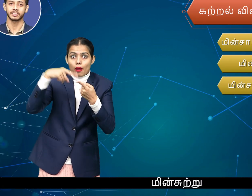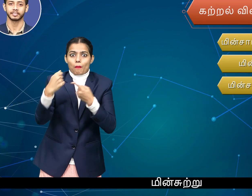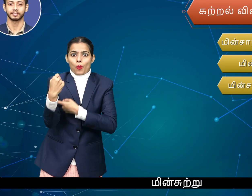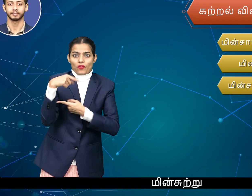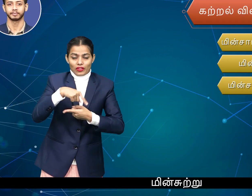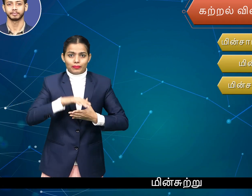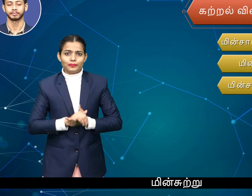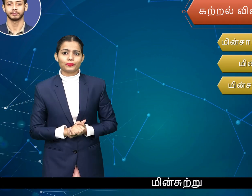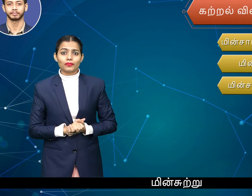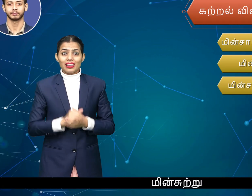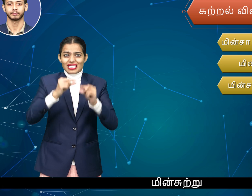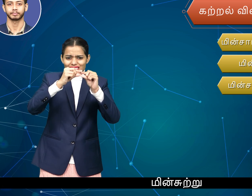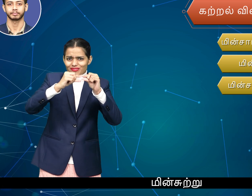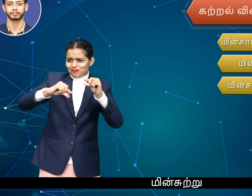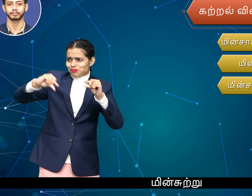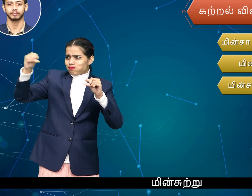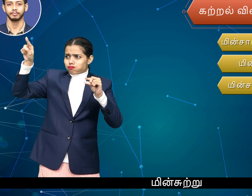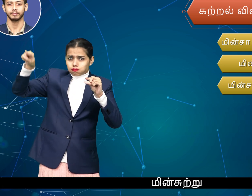மின்சுற்று,